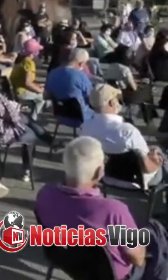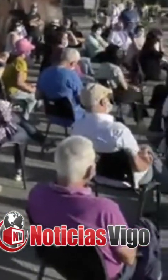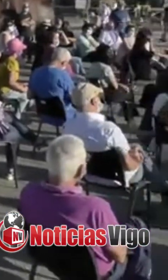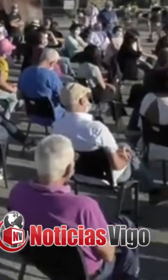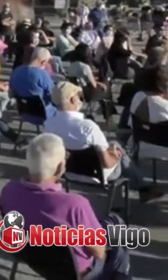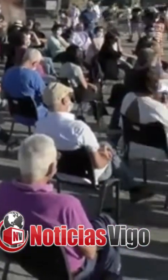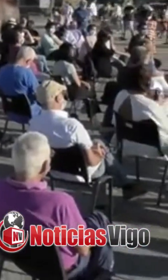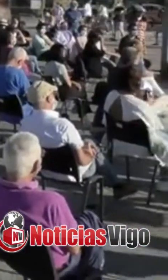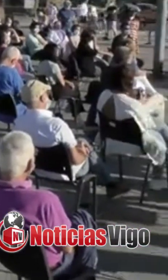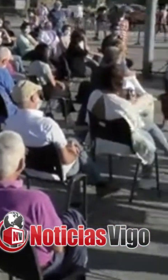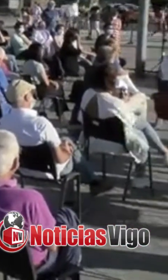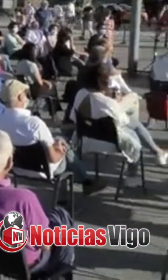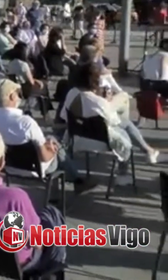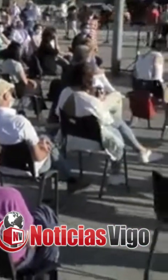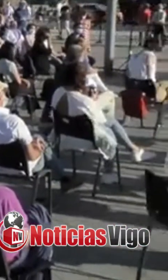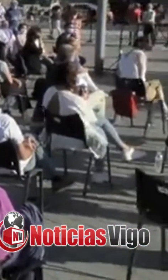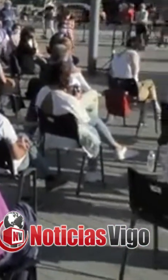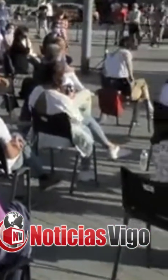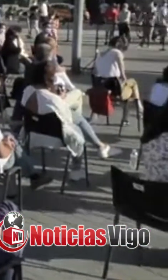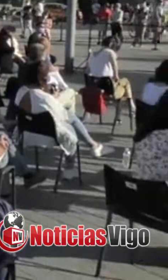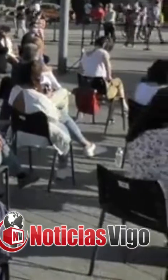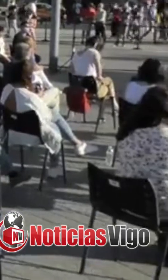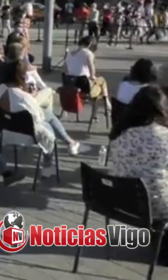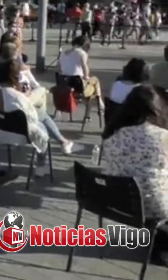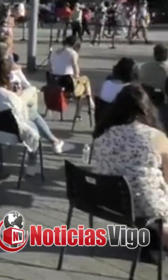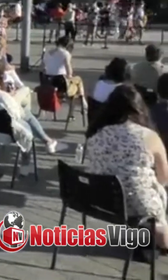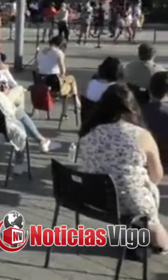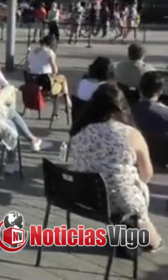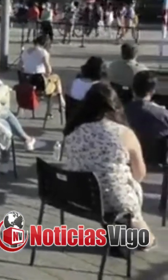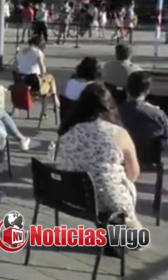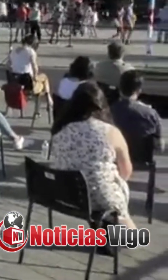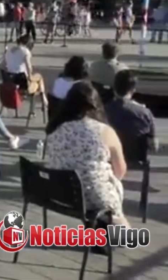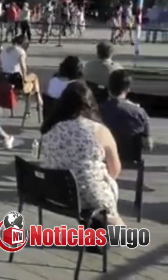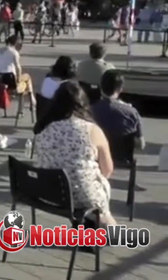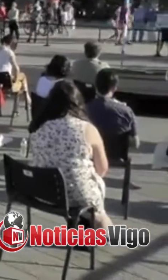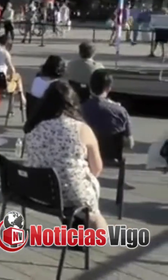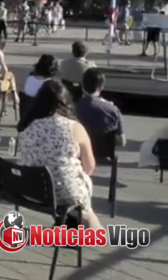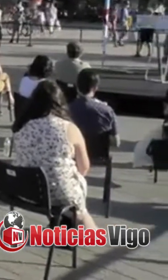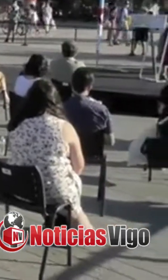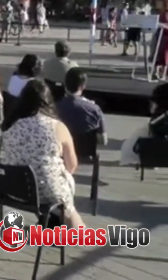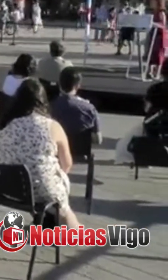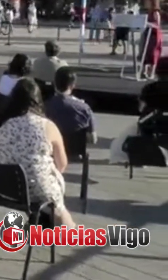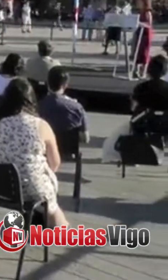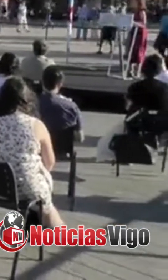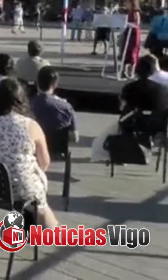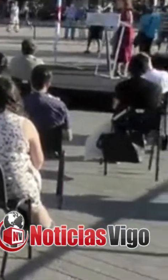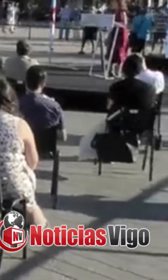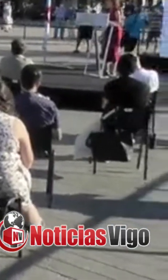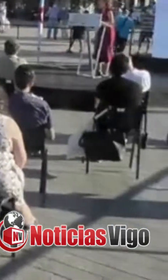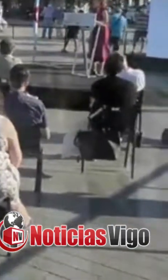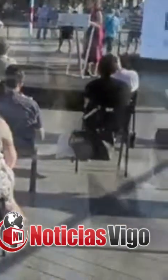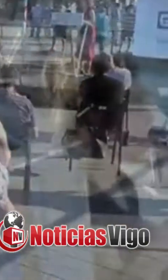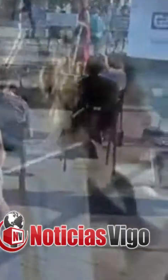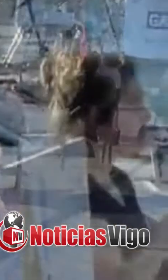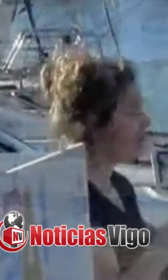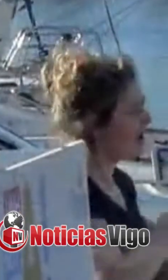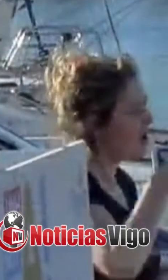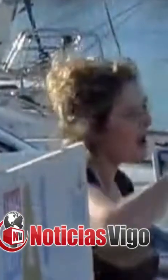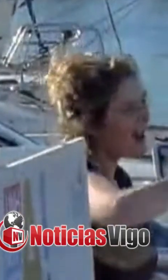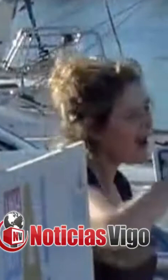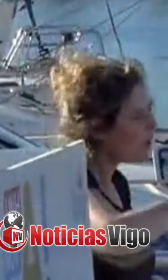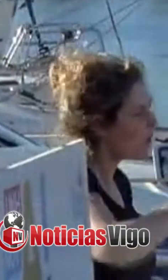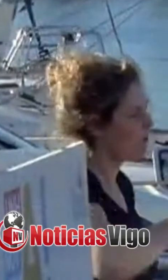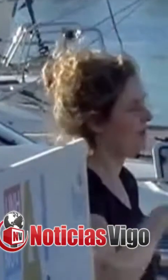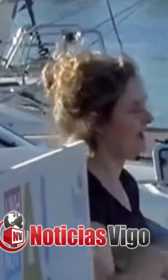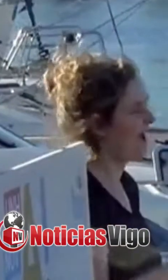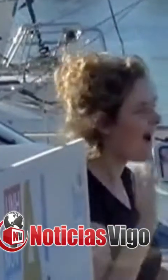eso necesitamos neste momento adaptar o noso modelo productivo. E vos podo decir que teño moi claro que o BNG é a única